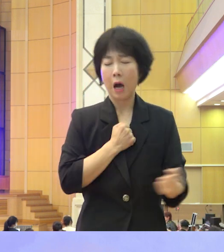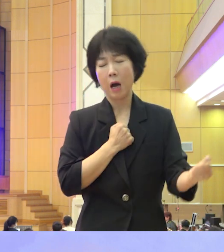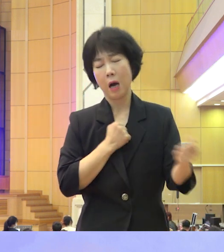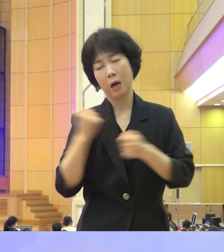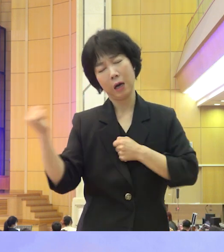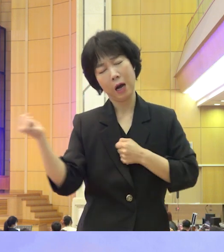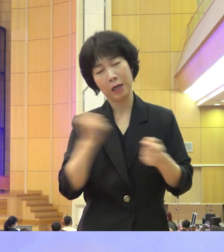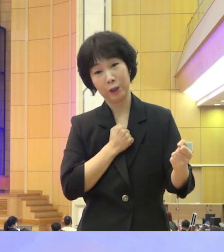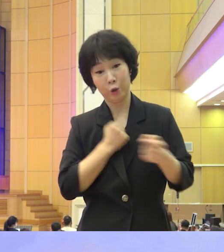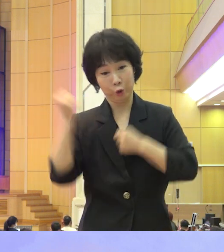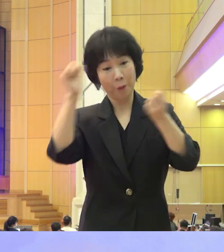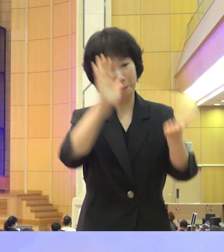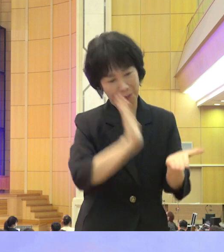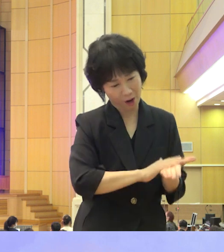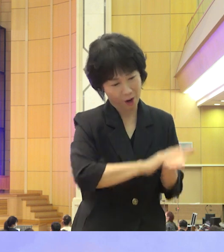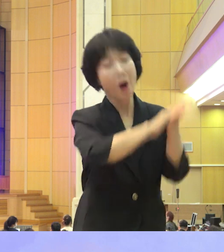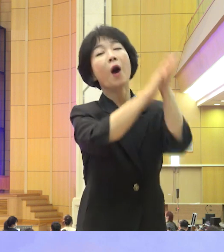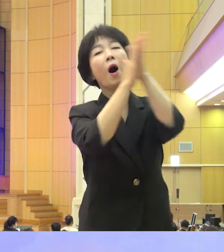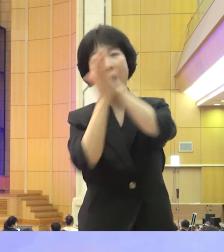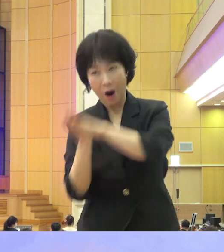전날의 한숨